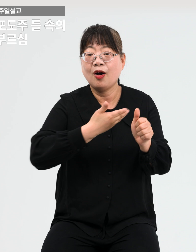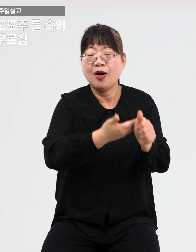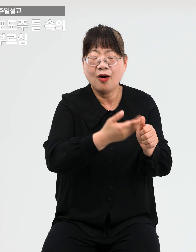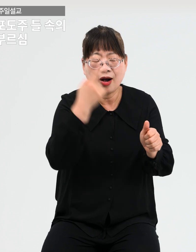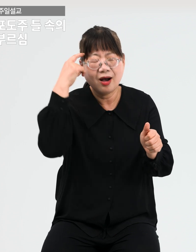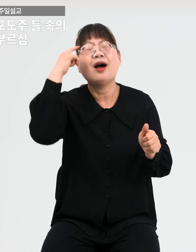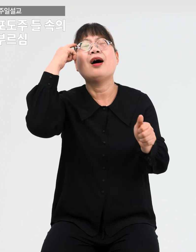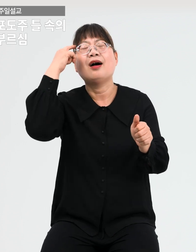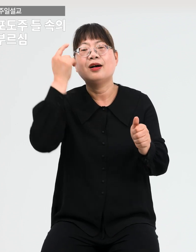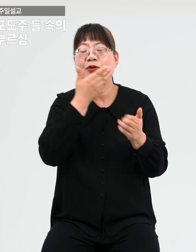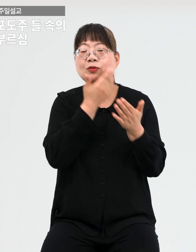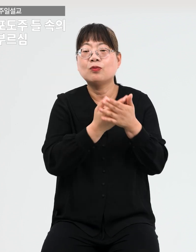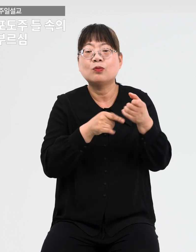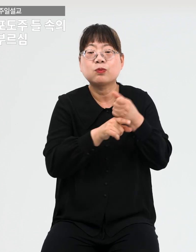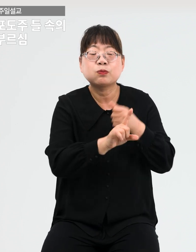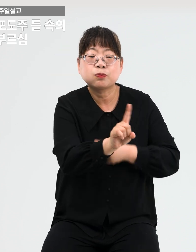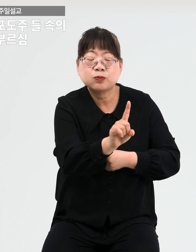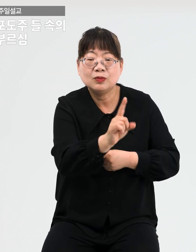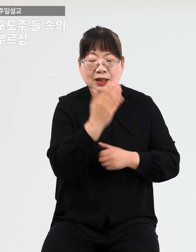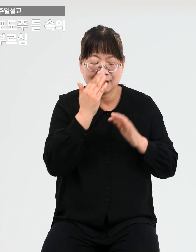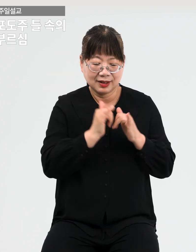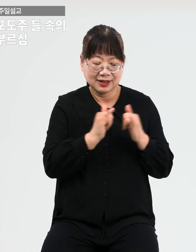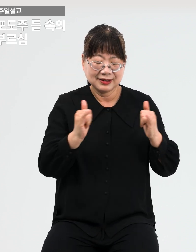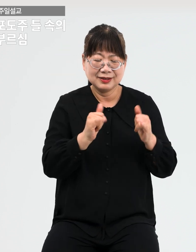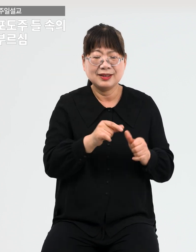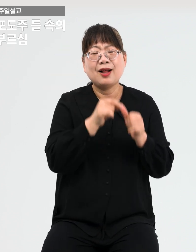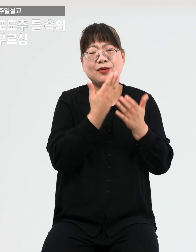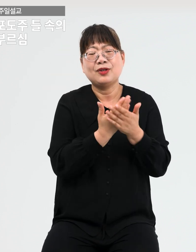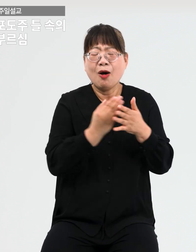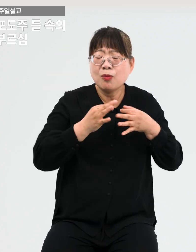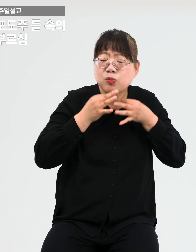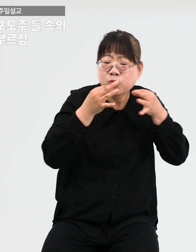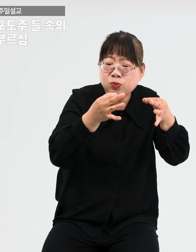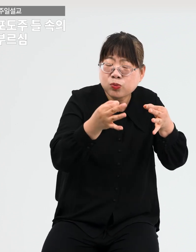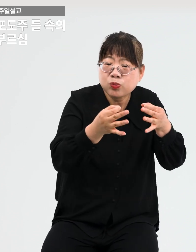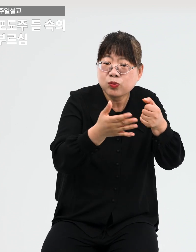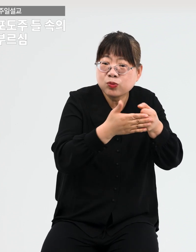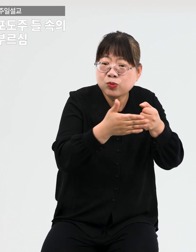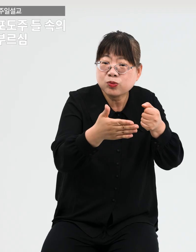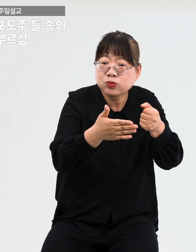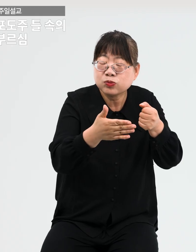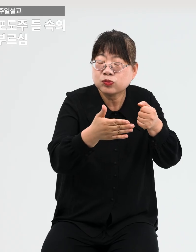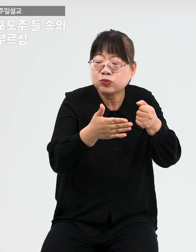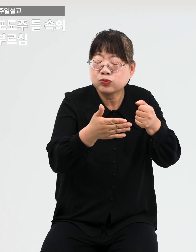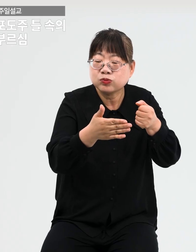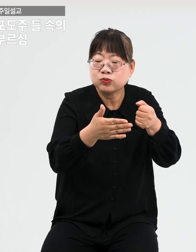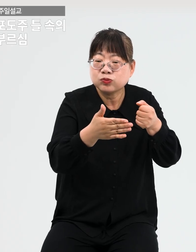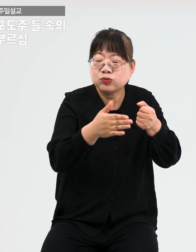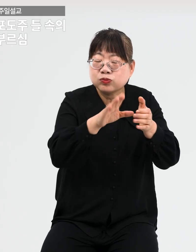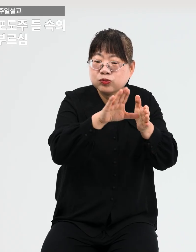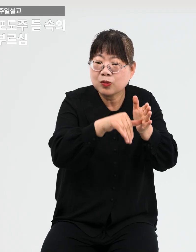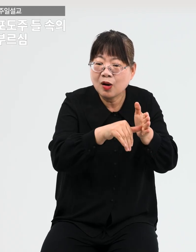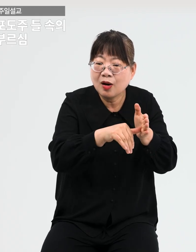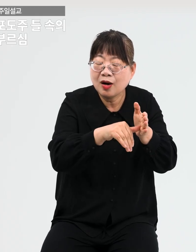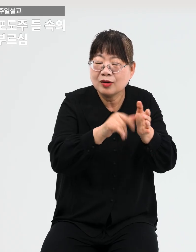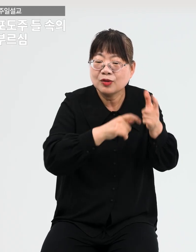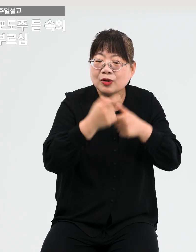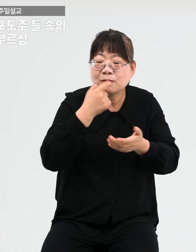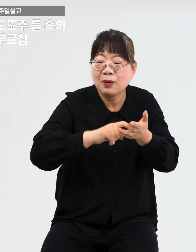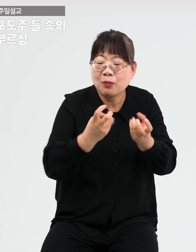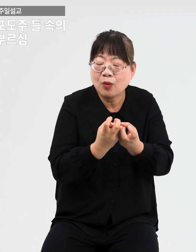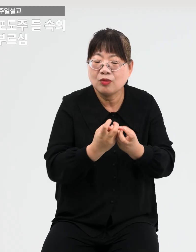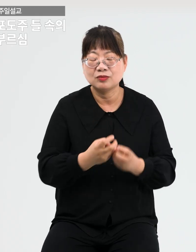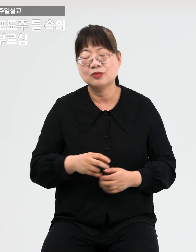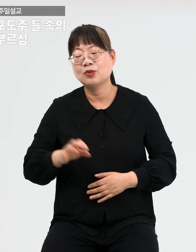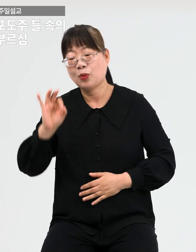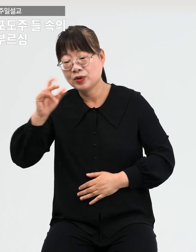가장 중요한 이유는 그들이 비명 지르니까 이러면 쉬울 거 아니겠어요? 없던 걸로